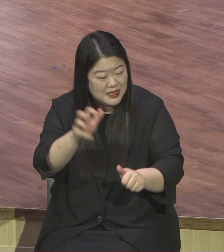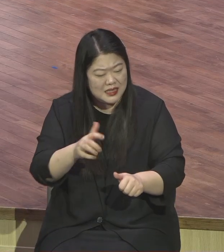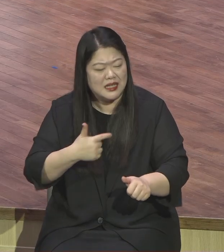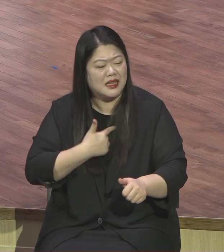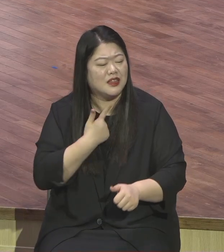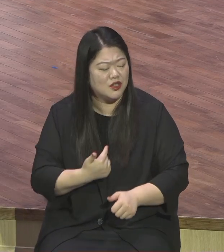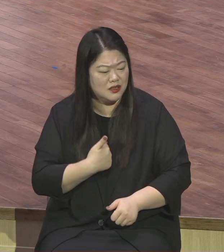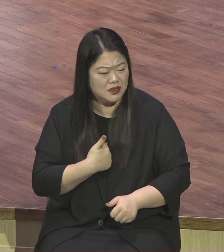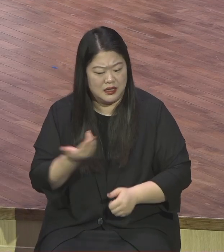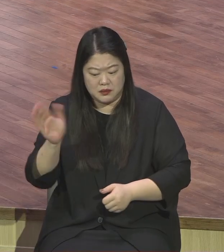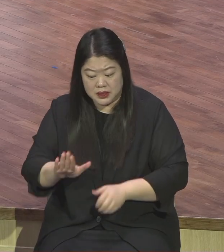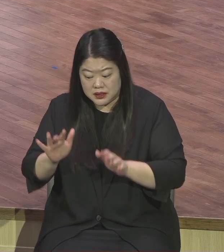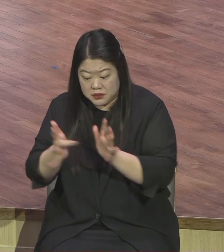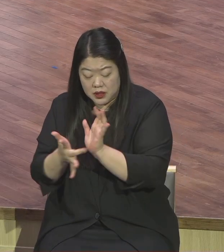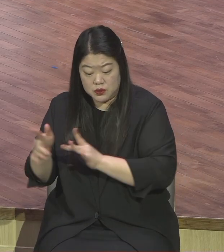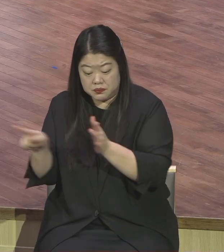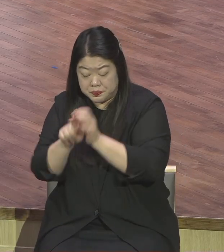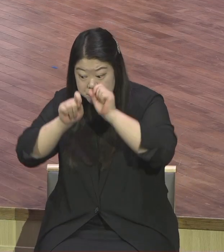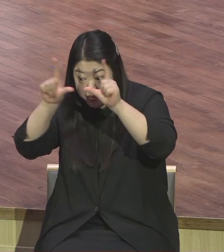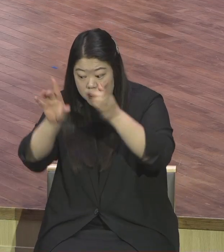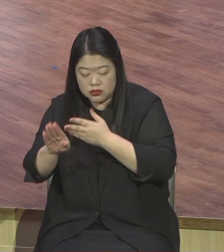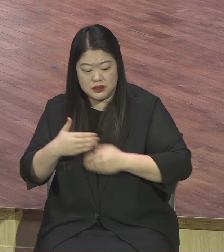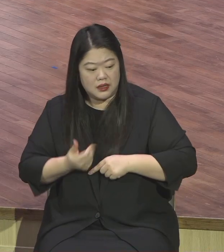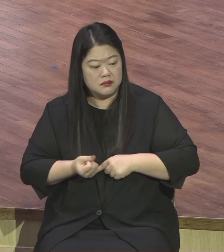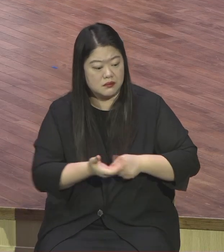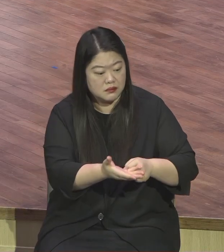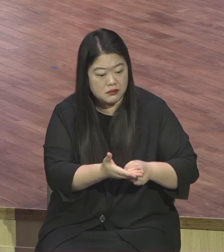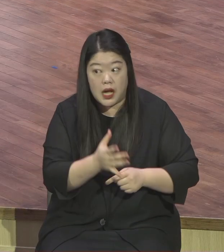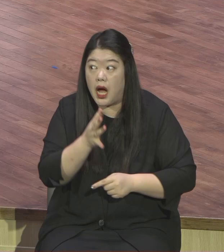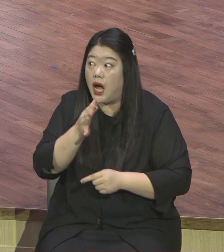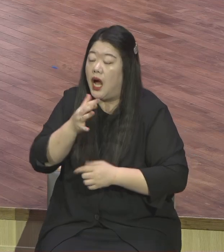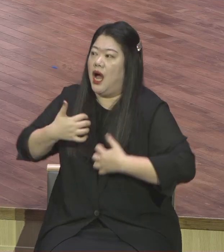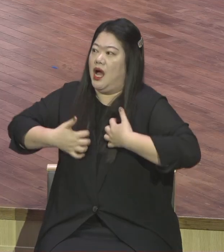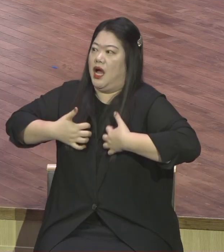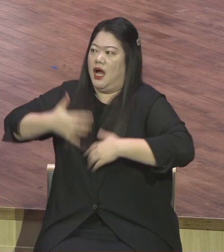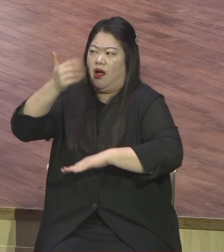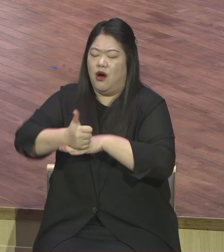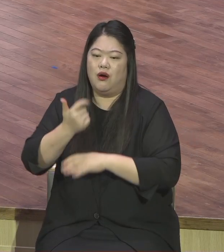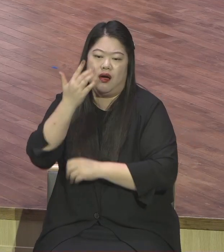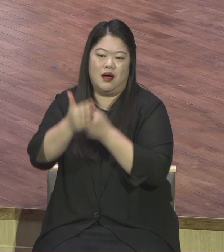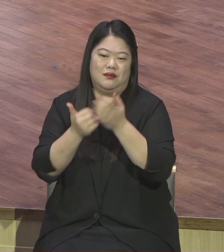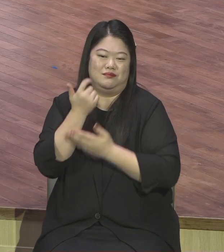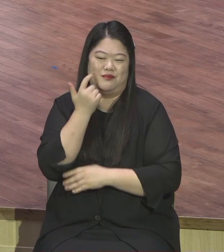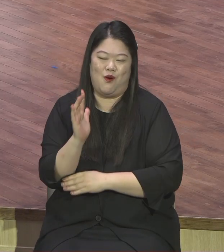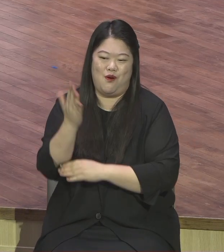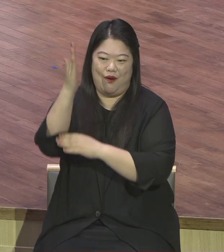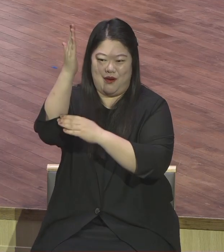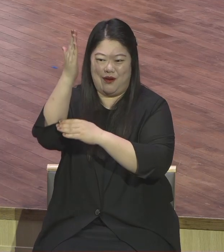듣고 나로 말미암아 하나님께 영광을 돌리니라. 아멘.